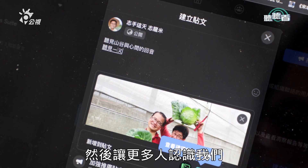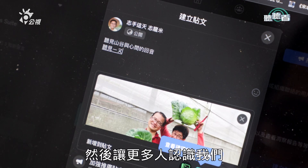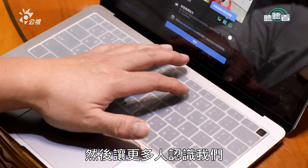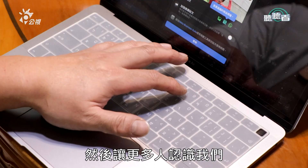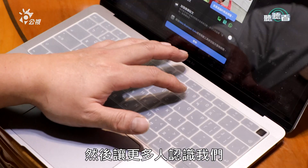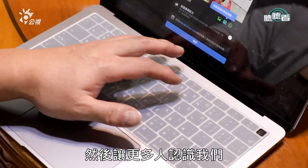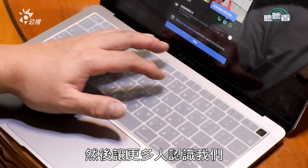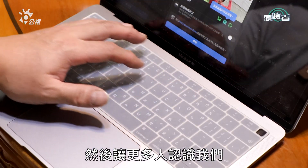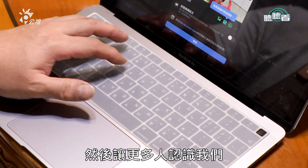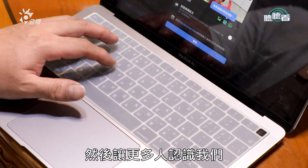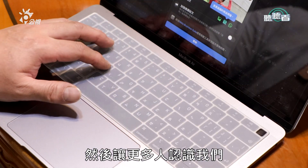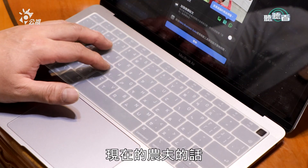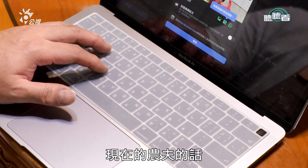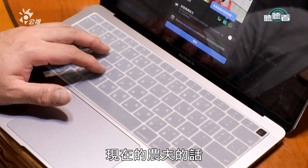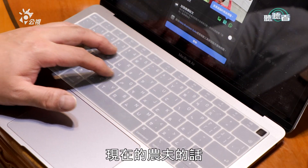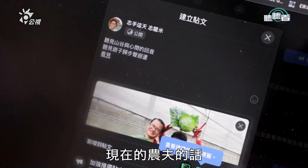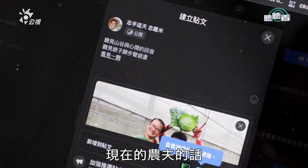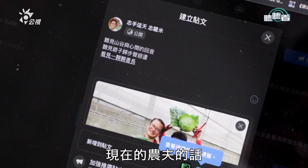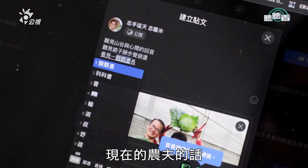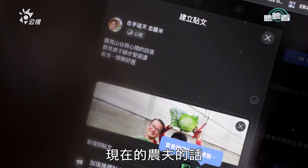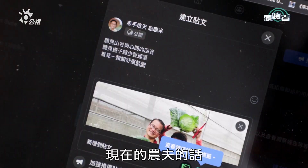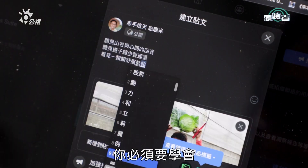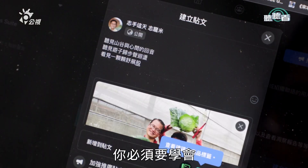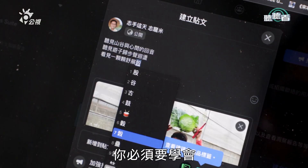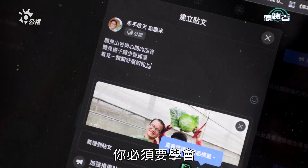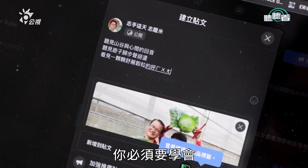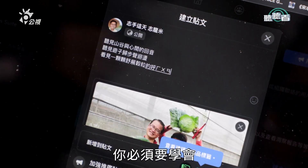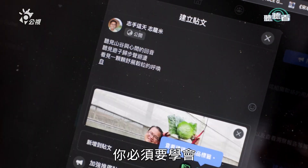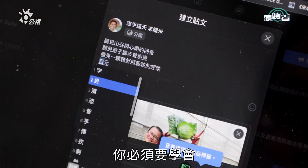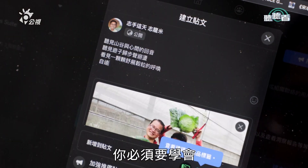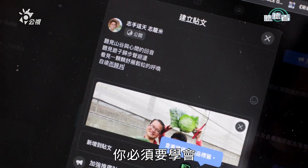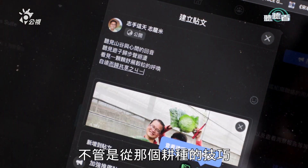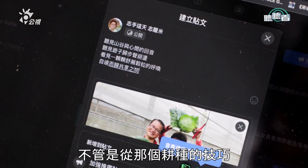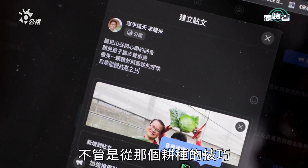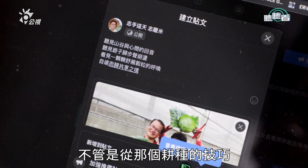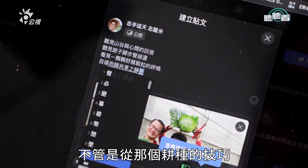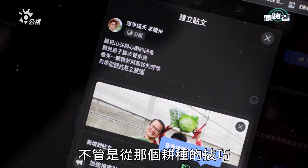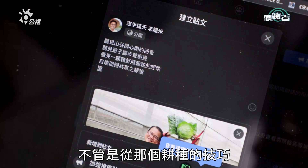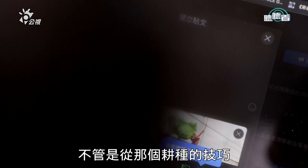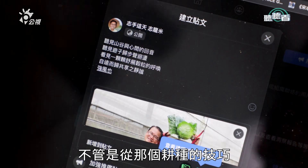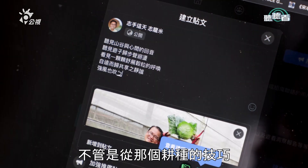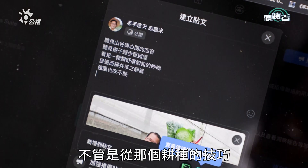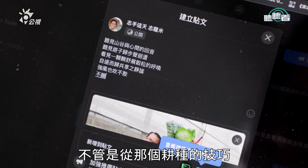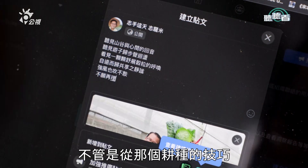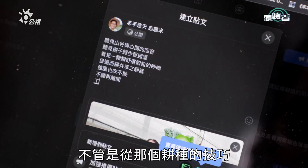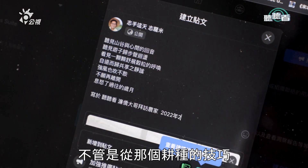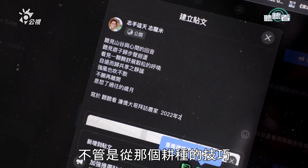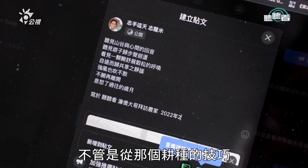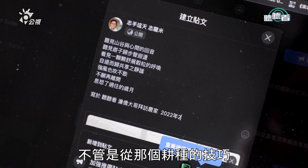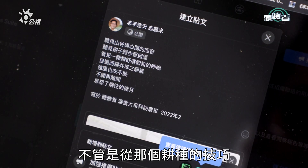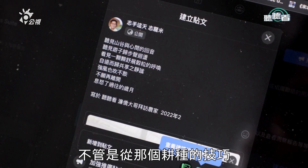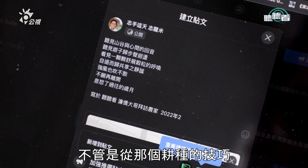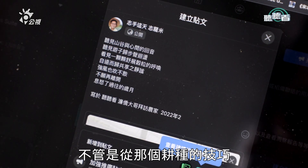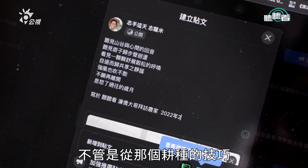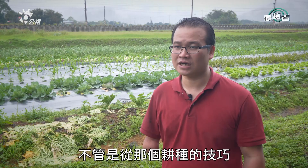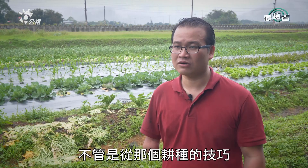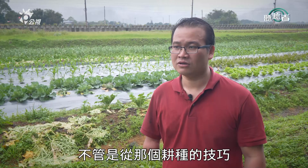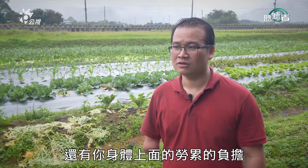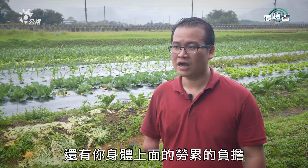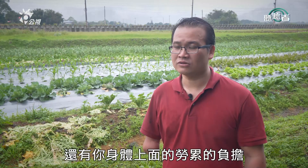后让更多人认识我们。 现在的农夫的话，你必须要学会，不管是从那个耕种的技巧，还有你